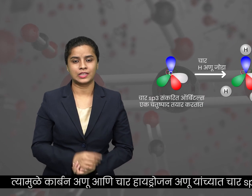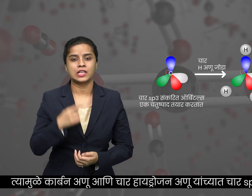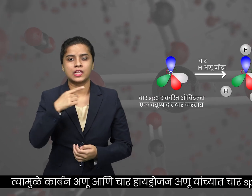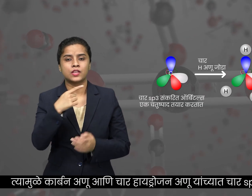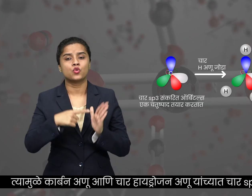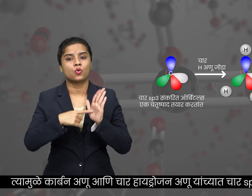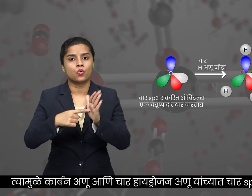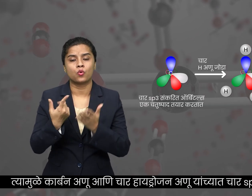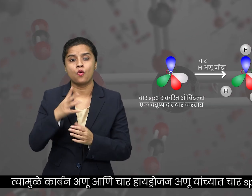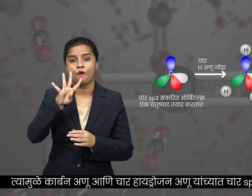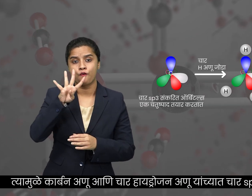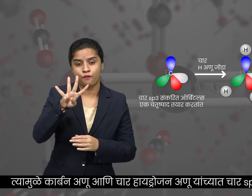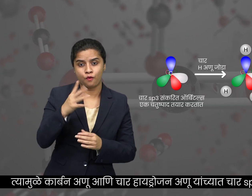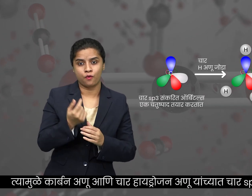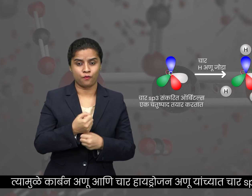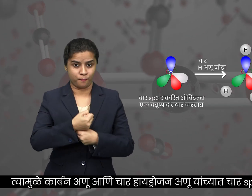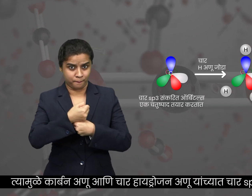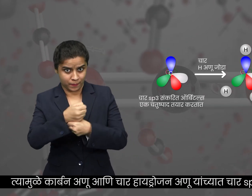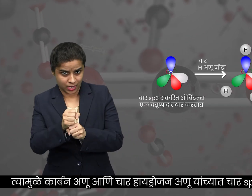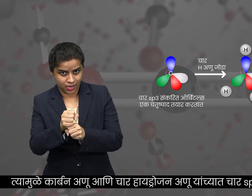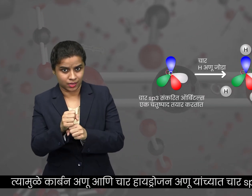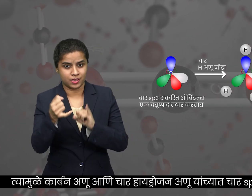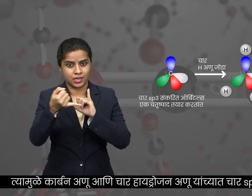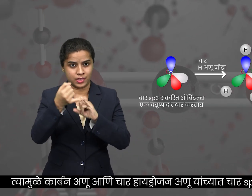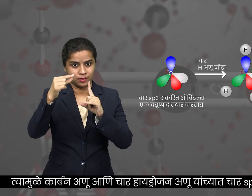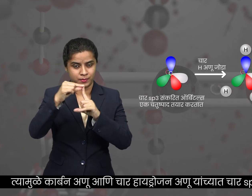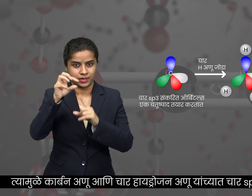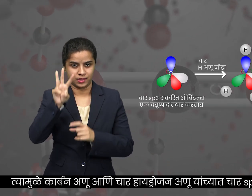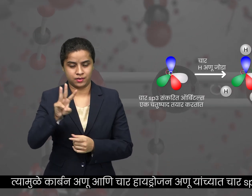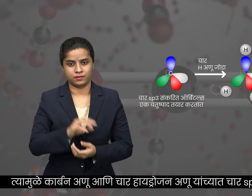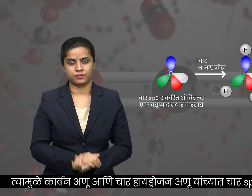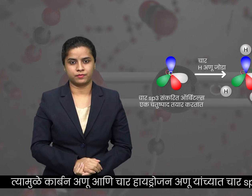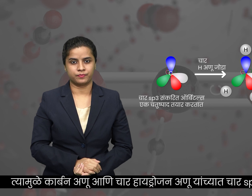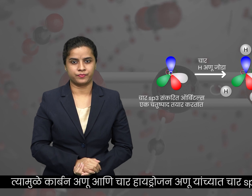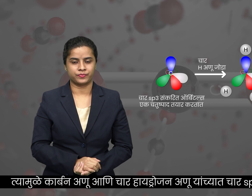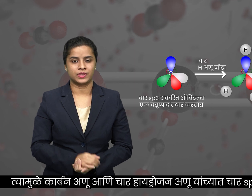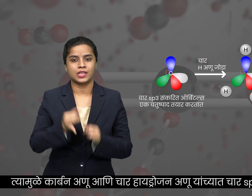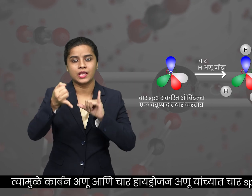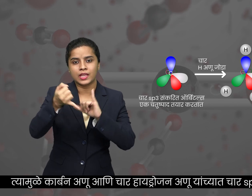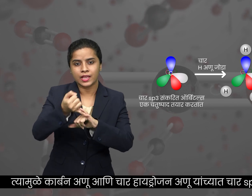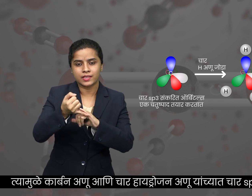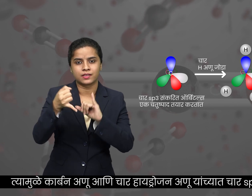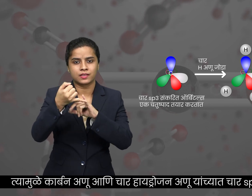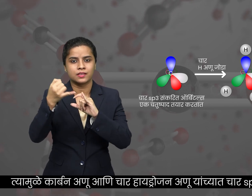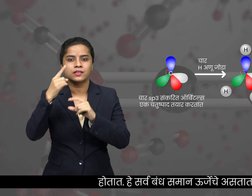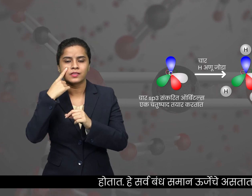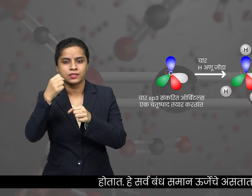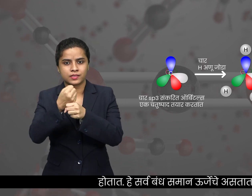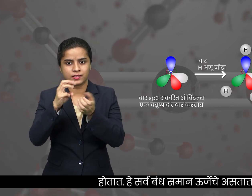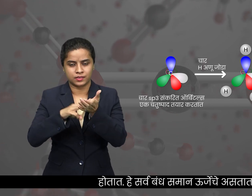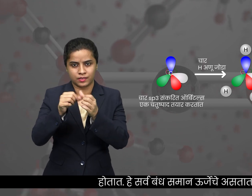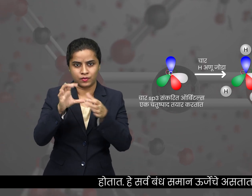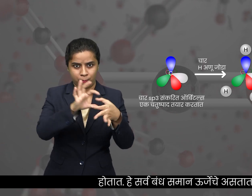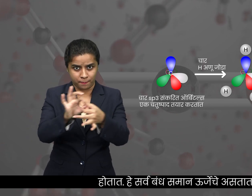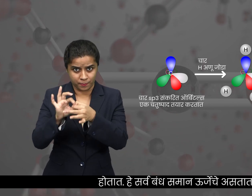त्यामुळे कार्बन अणू आणि 4 हायड्रोजन अणू यांच्यात 4 sp3 स्पिग्मा बंध तयार होतात।